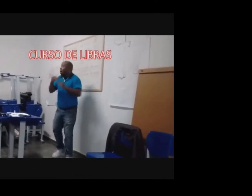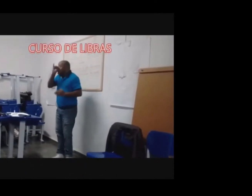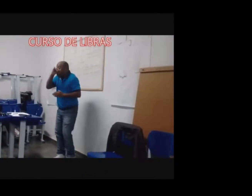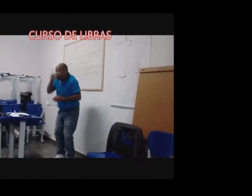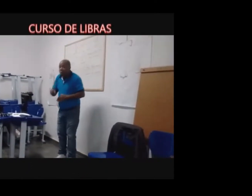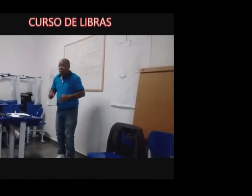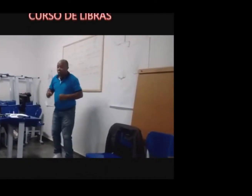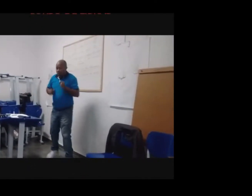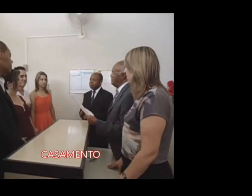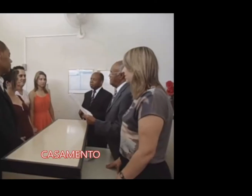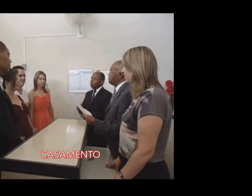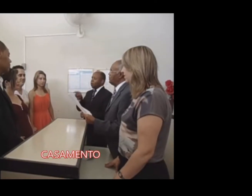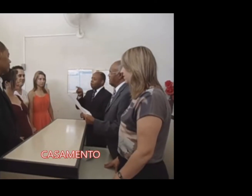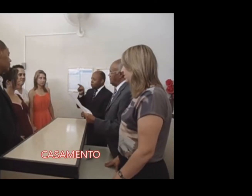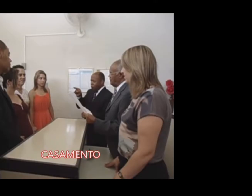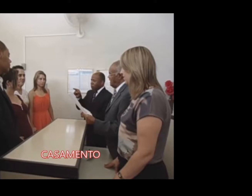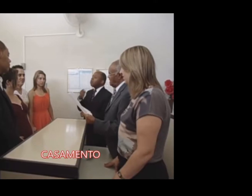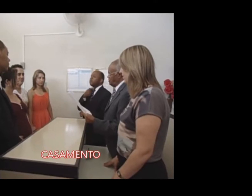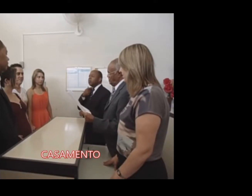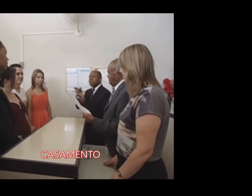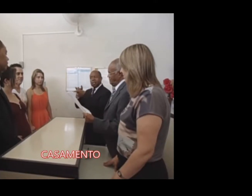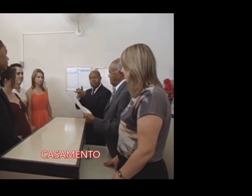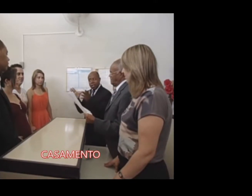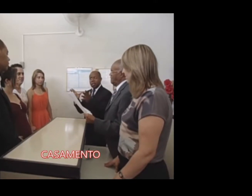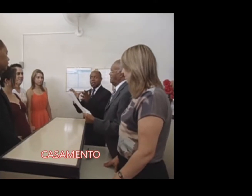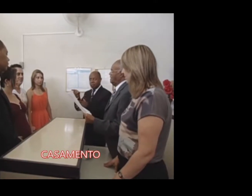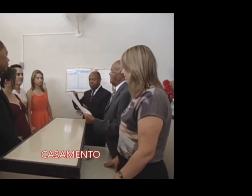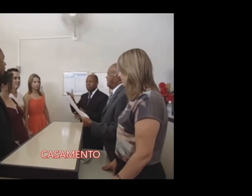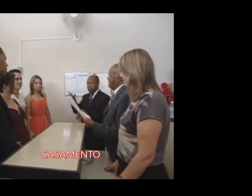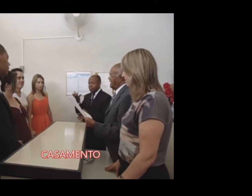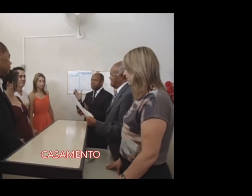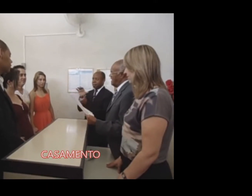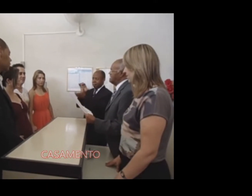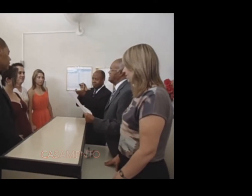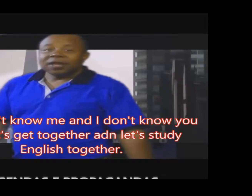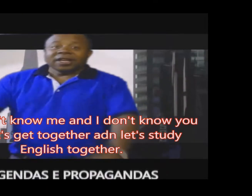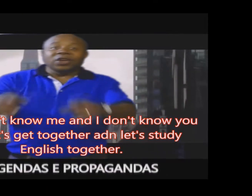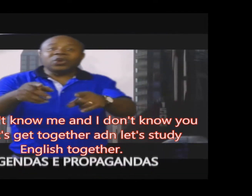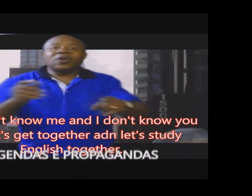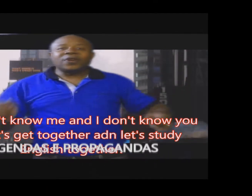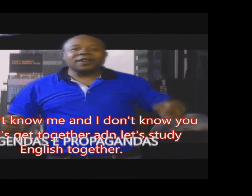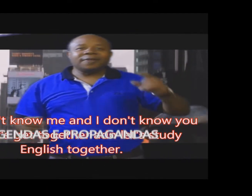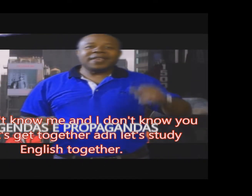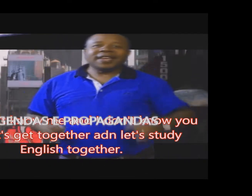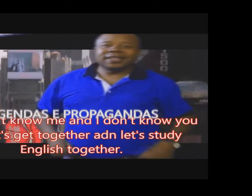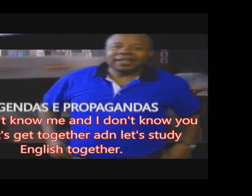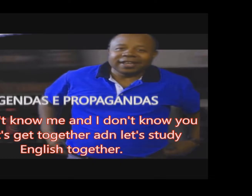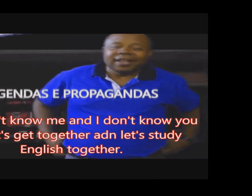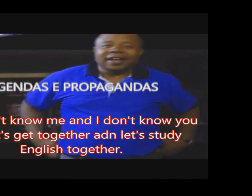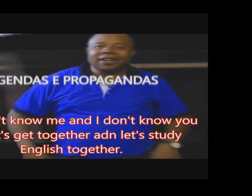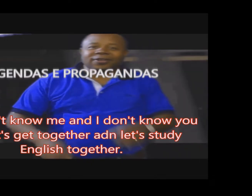simultânea consecutiva de tratamento, alertas, discussões, comissões e outros eventos. Traduzimos para livros em 3,6